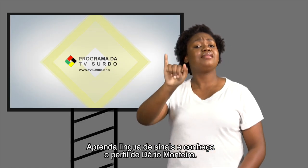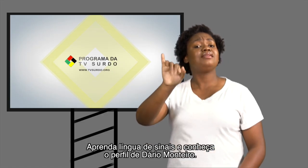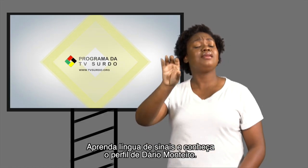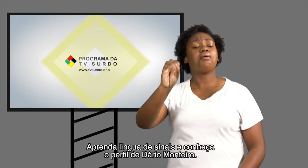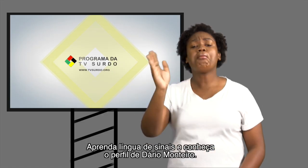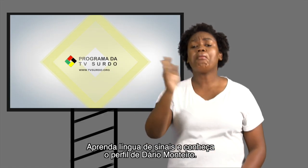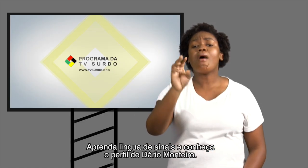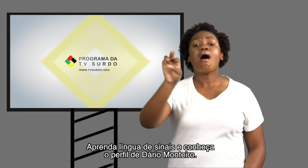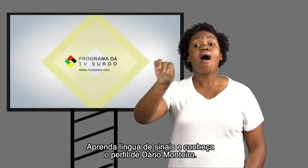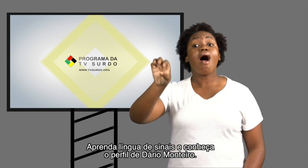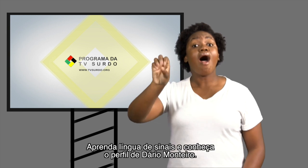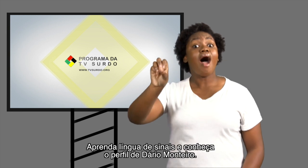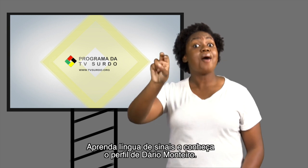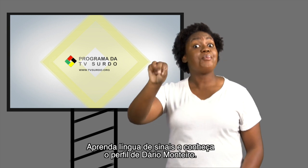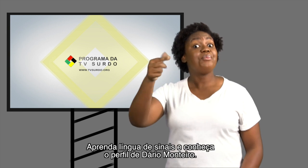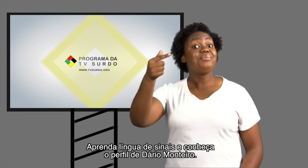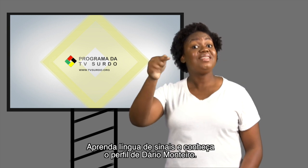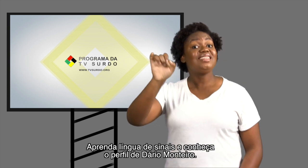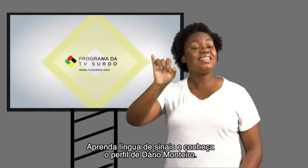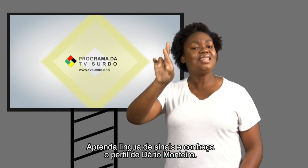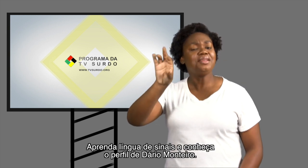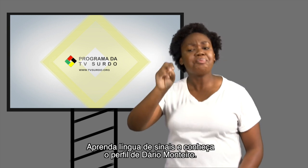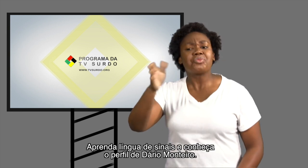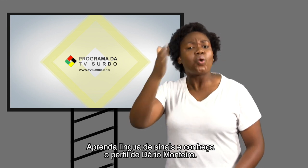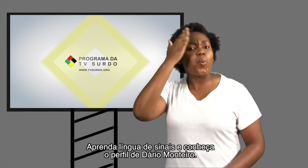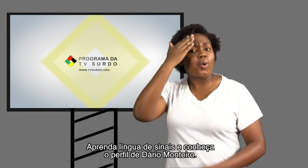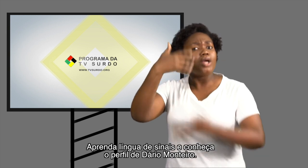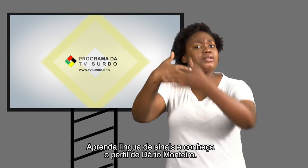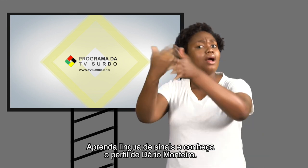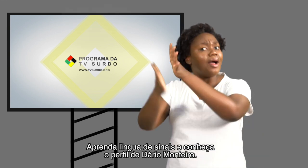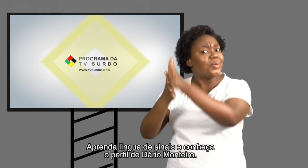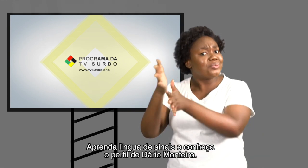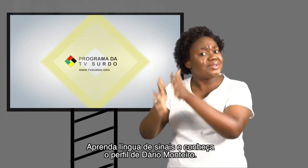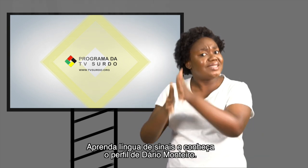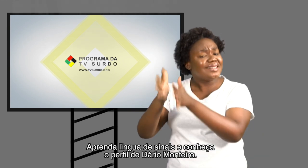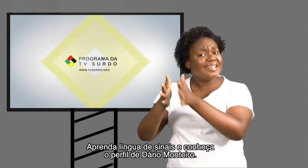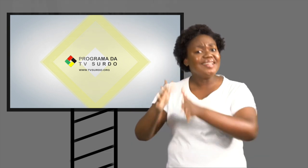Aprenda a língua de sinais e conheça o perfil de Dário Monteiro.